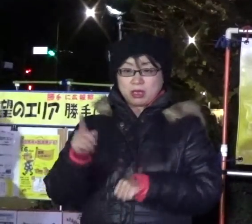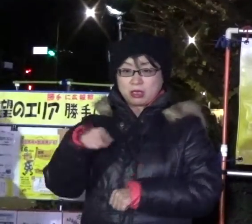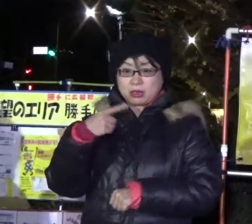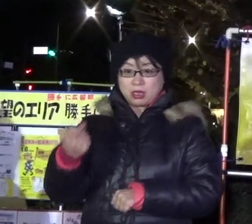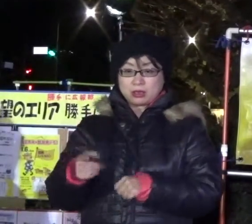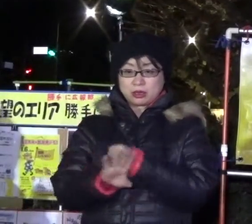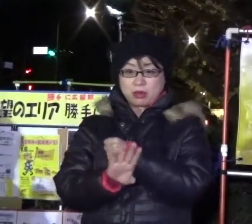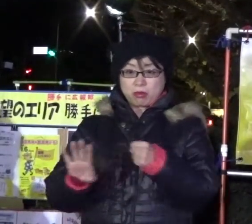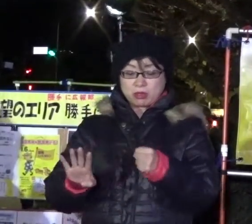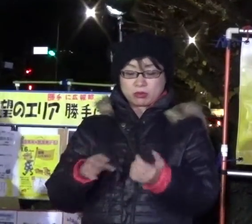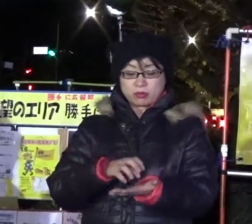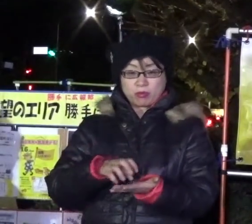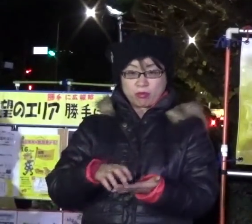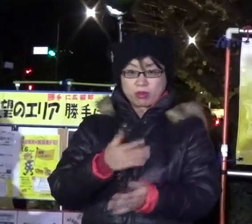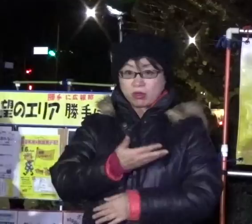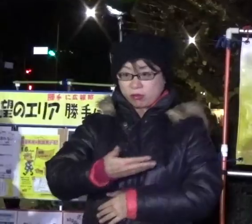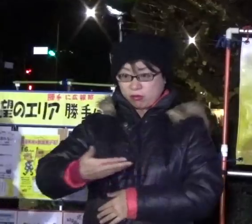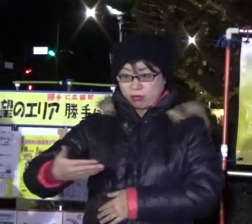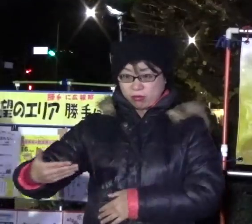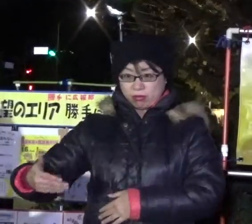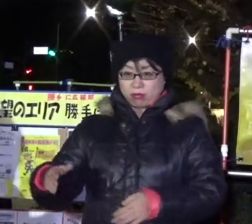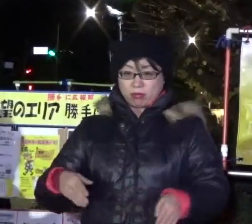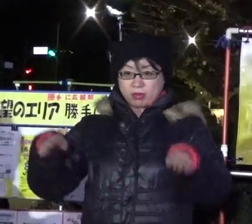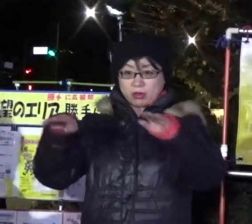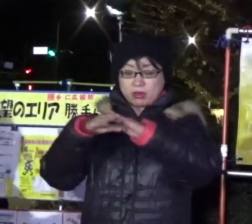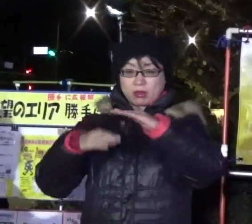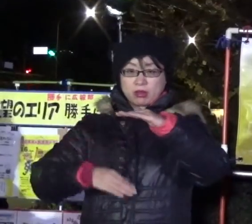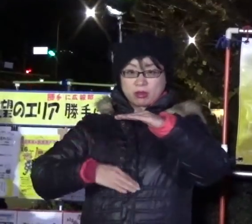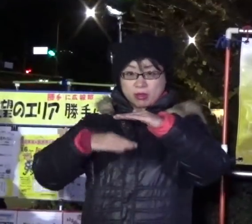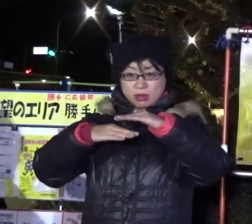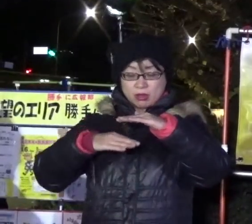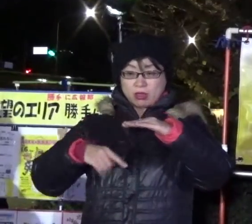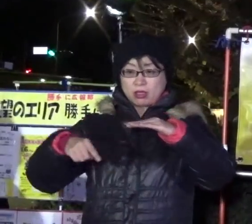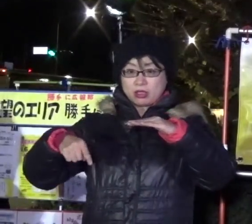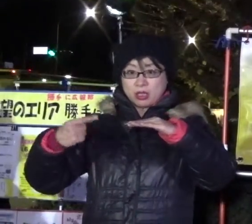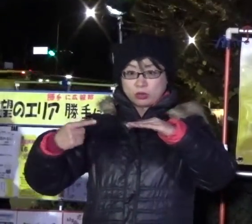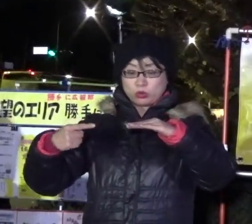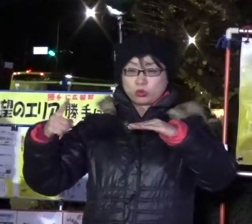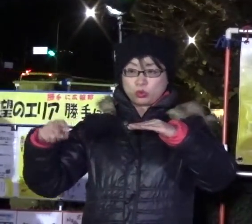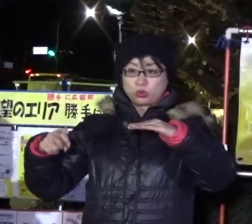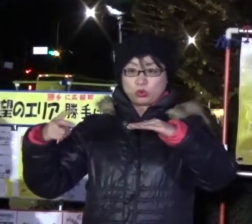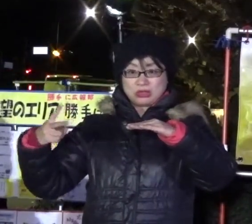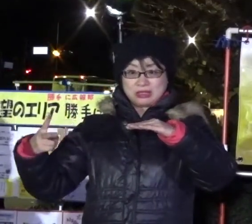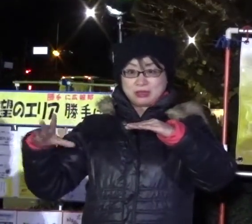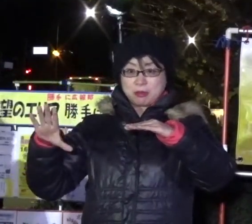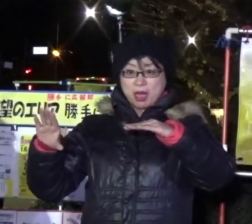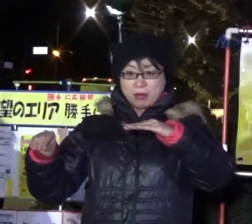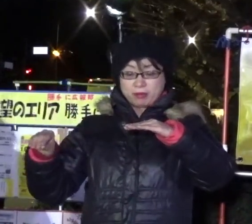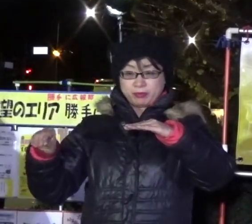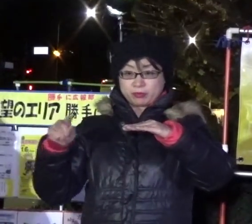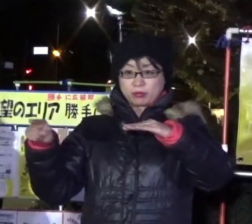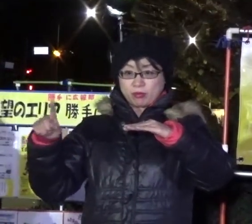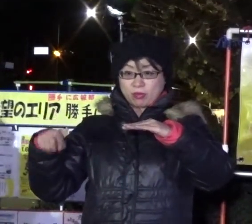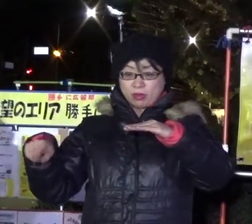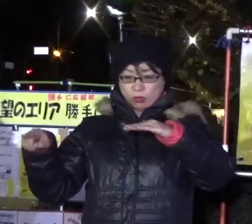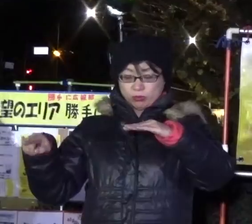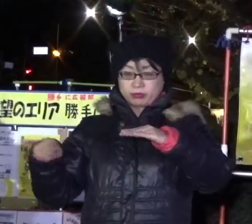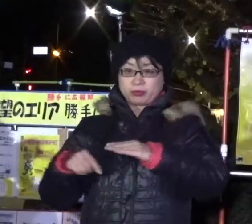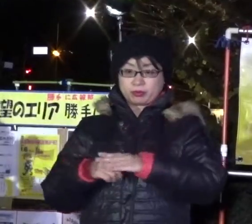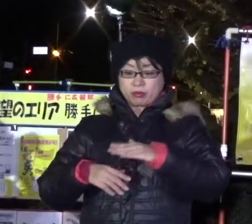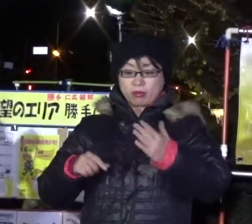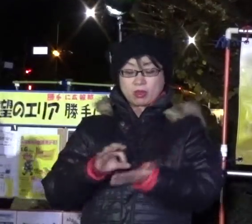値ですが、タンク内貯留量約112万5千トン、このうちアルプス処理済み水